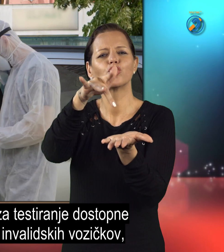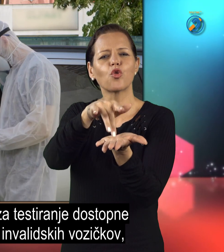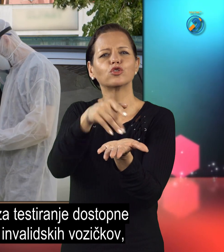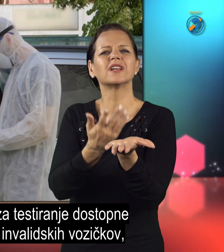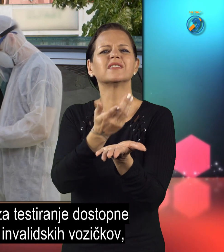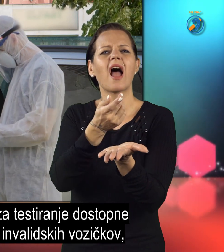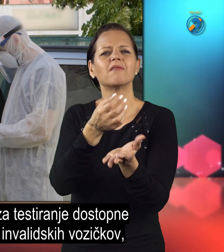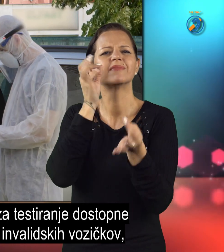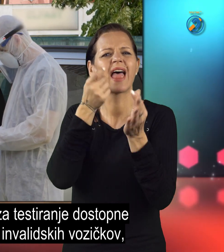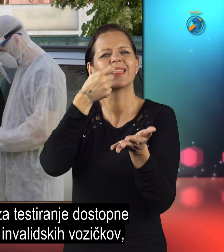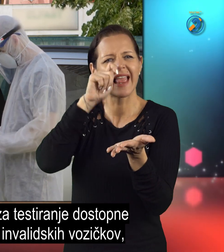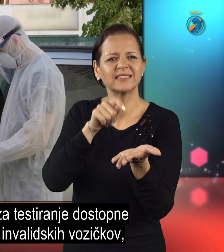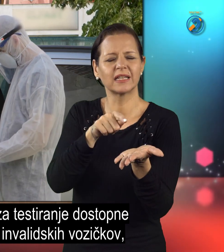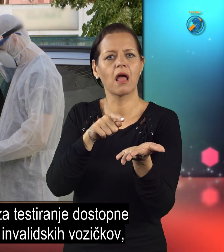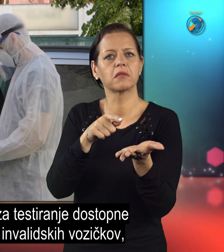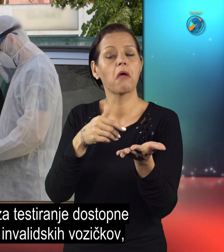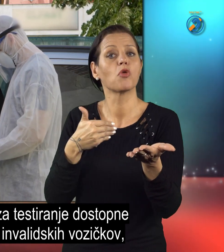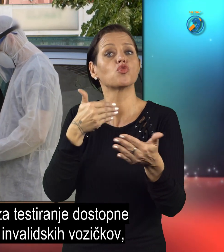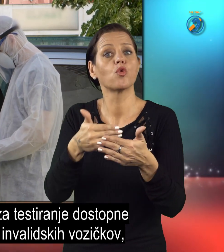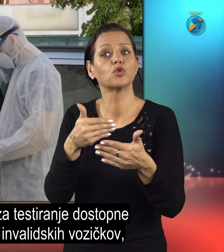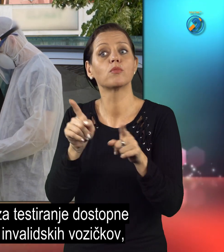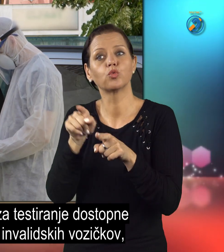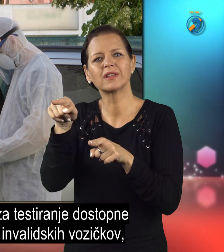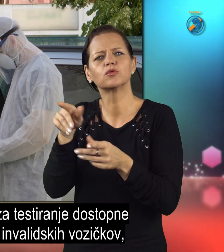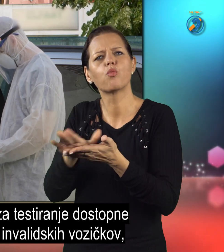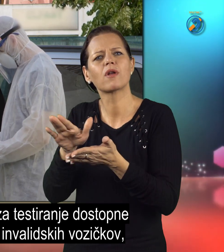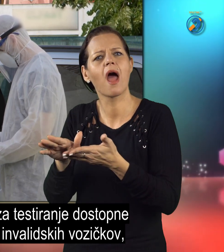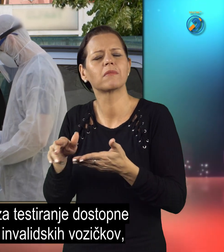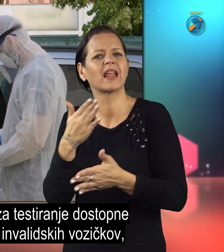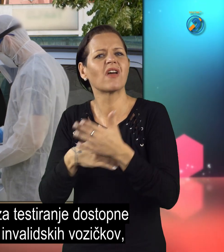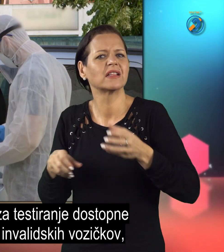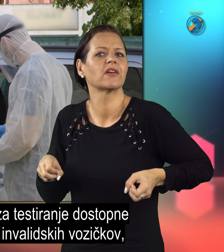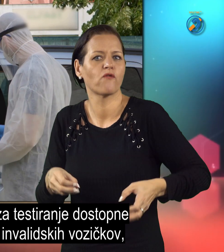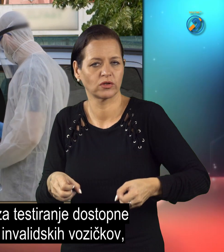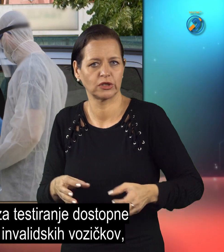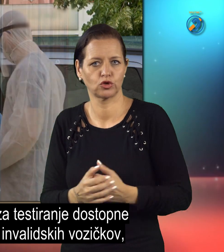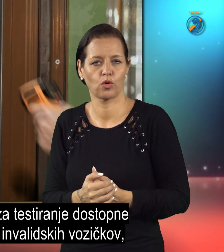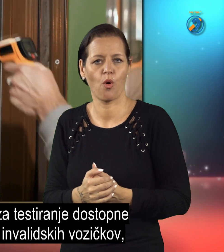V večini so točke za testiranje dostopne tudi uporabnikom invalidskih vozičkov.